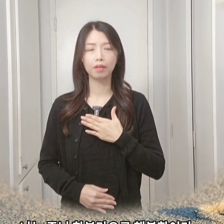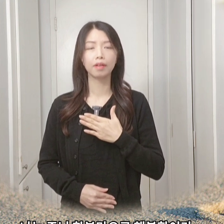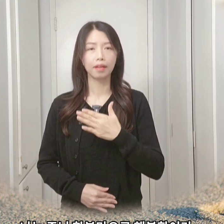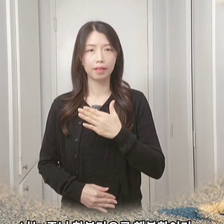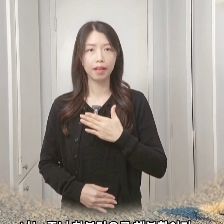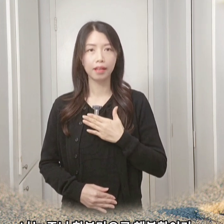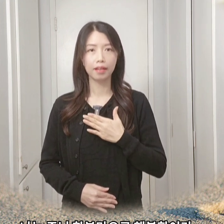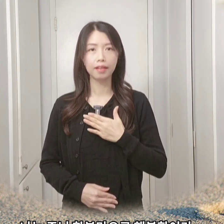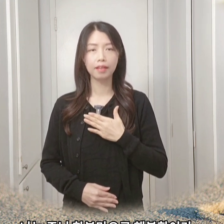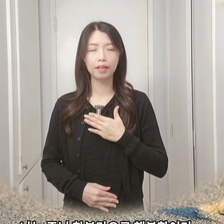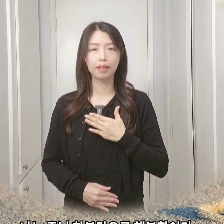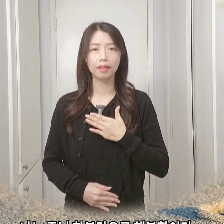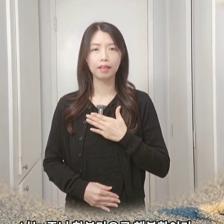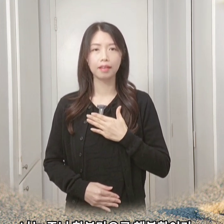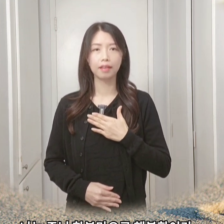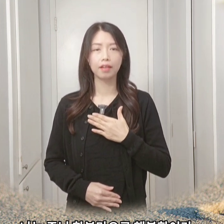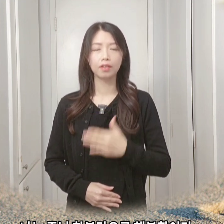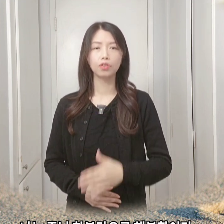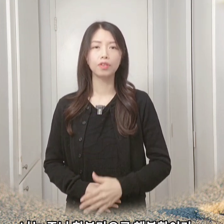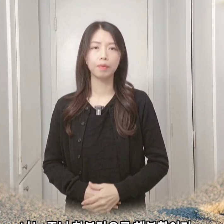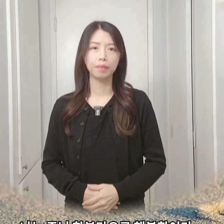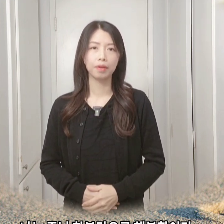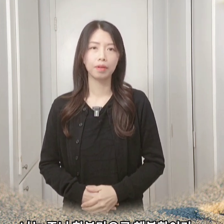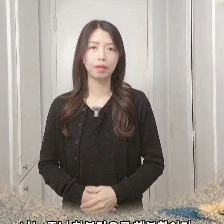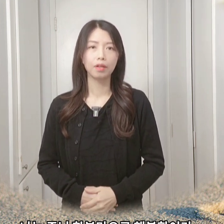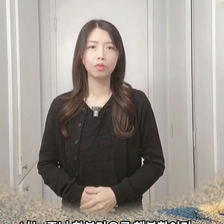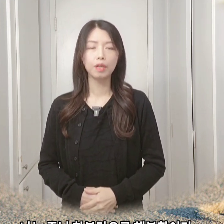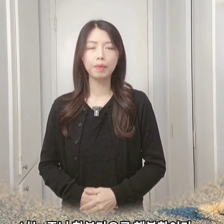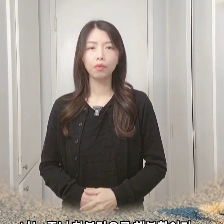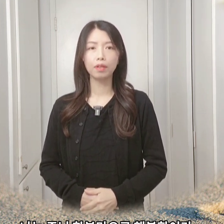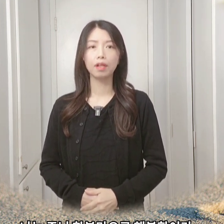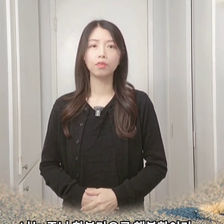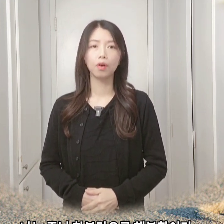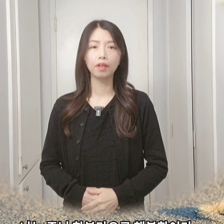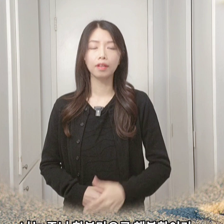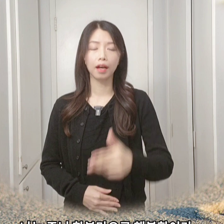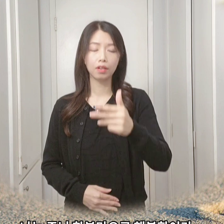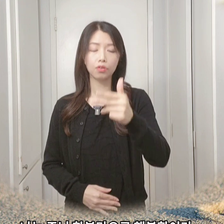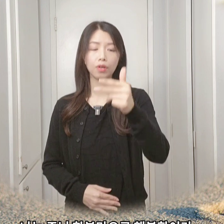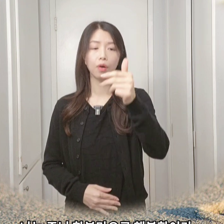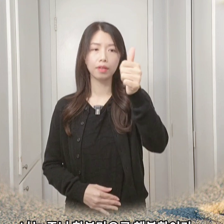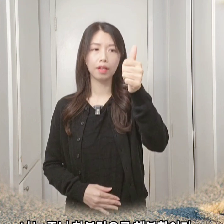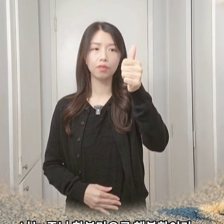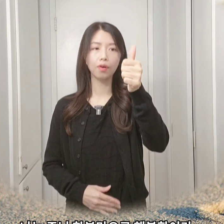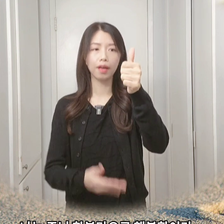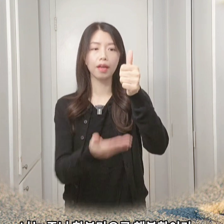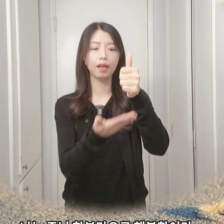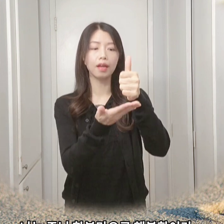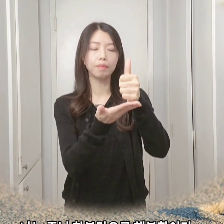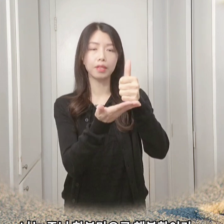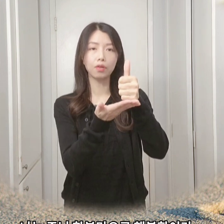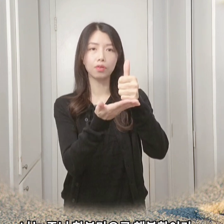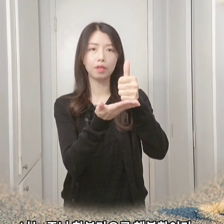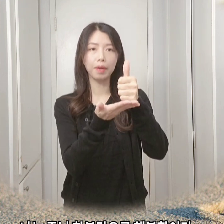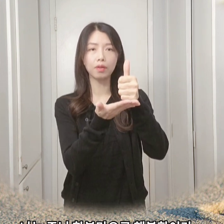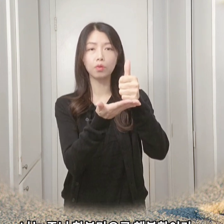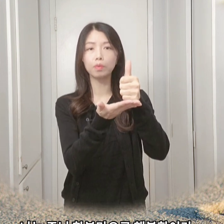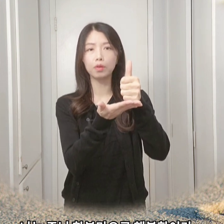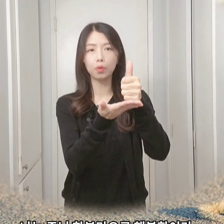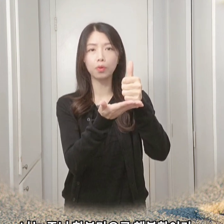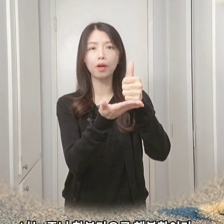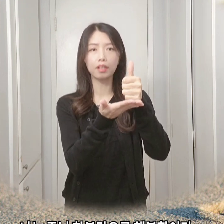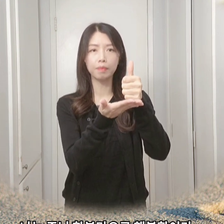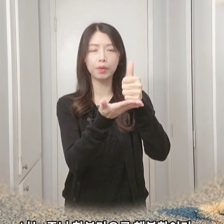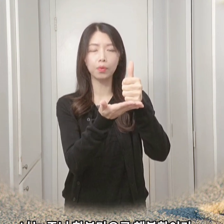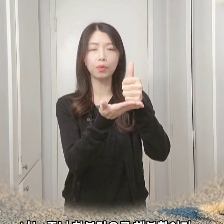돼요. 나는 주님. 주님이라고 한 뜻의 수어는 아까 주라고 한 뜻의 수어에 받쳐주시면 좀